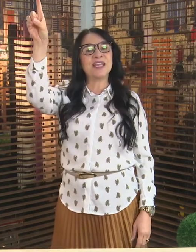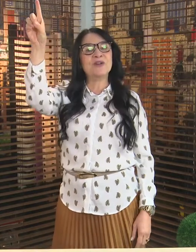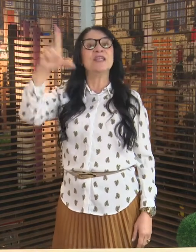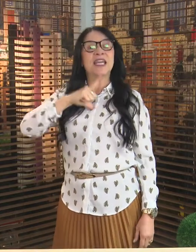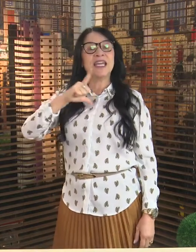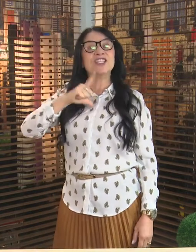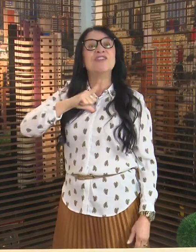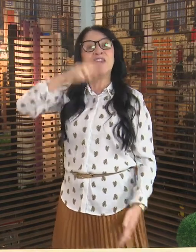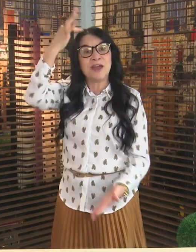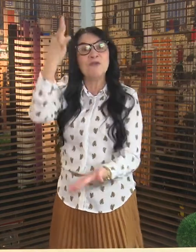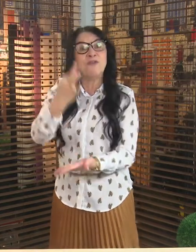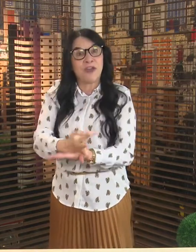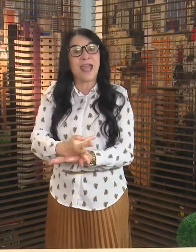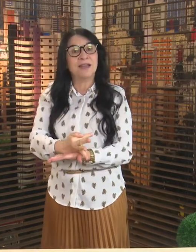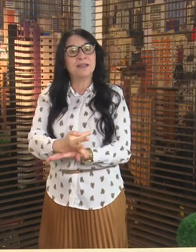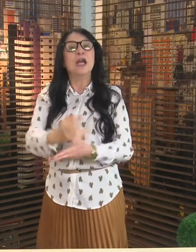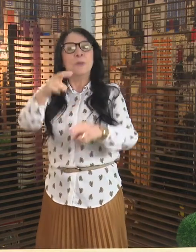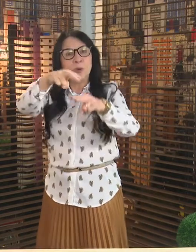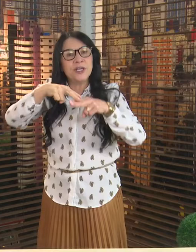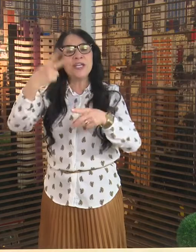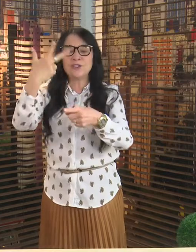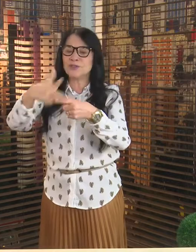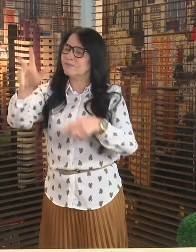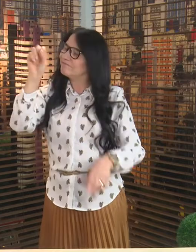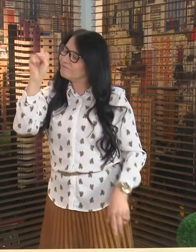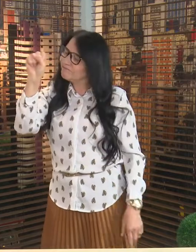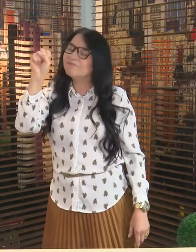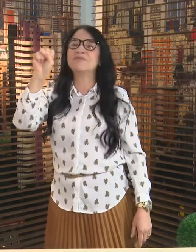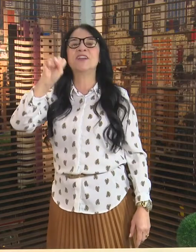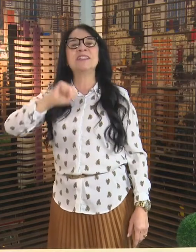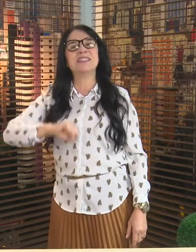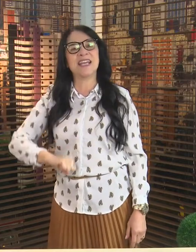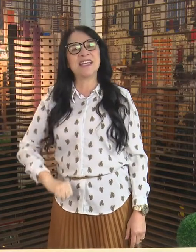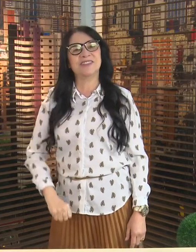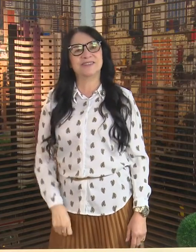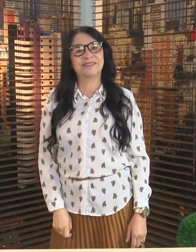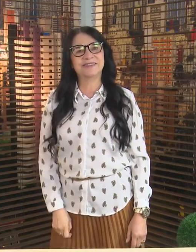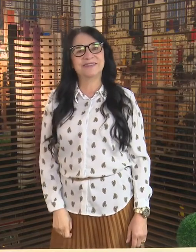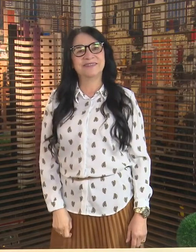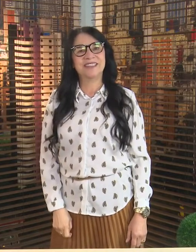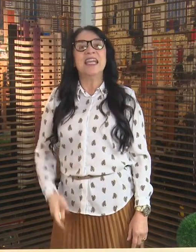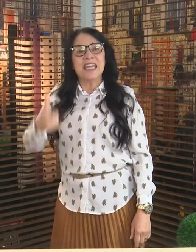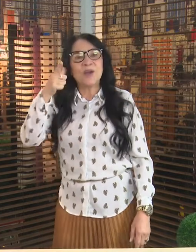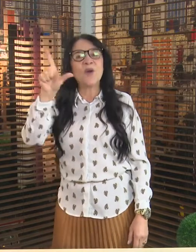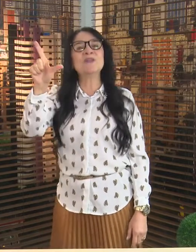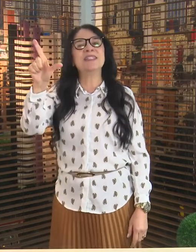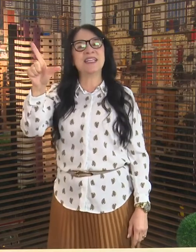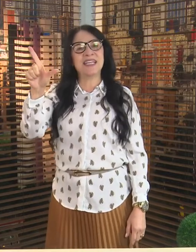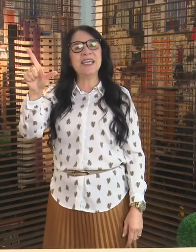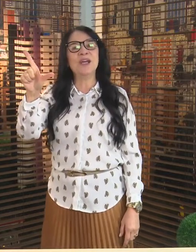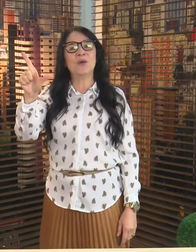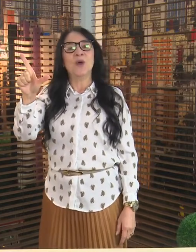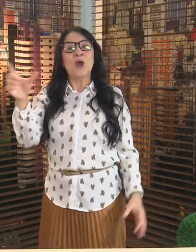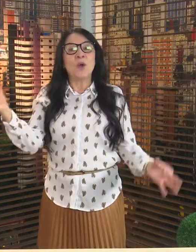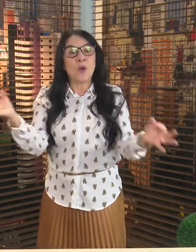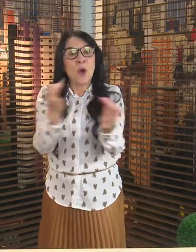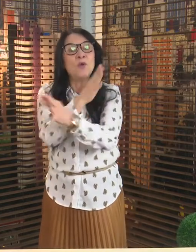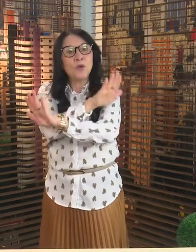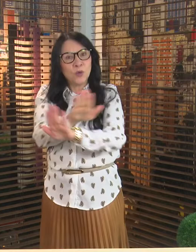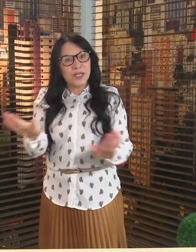Deus e tiveram fé. Por isso, venceram e conseguiram